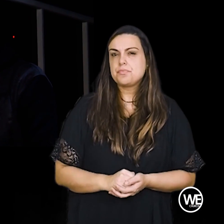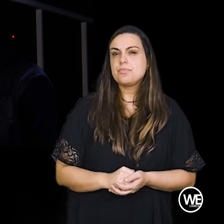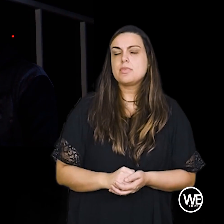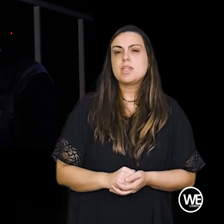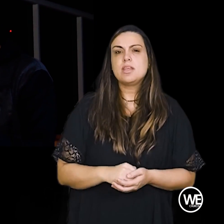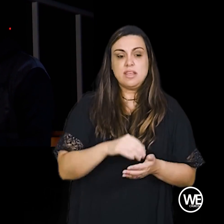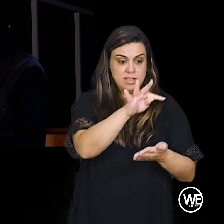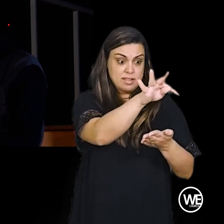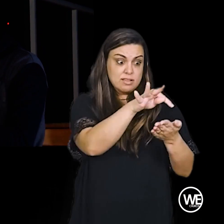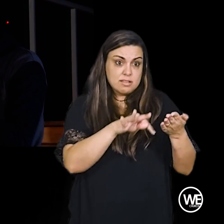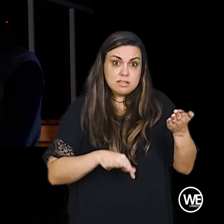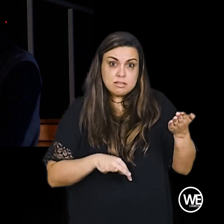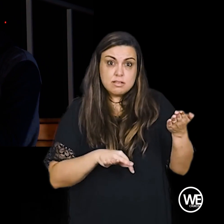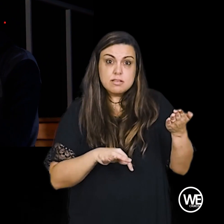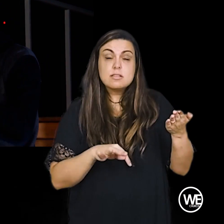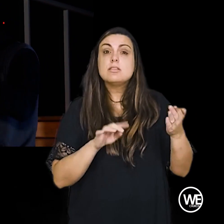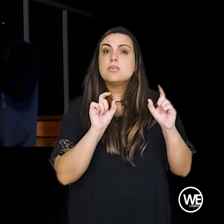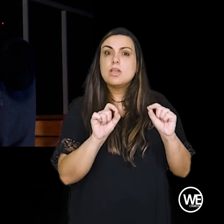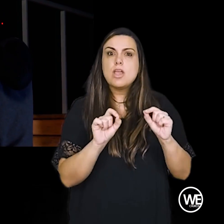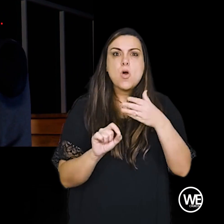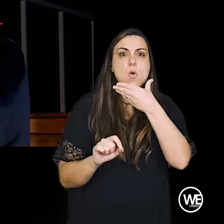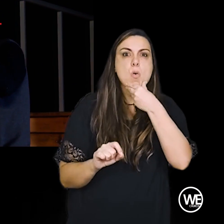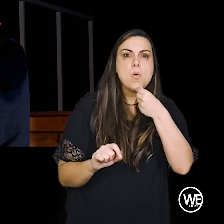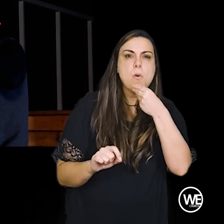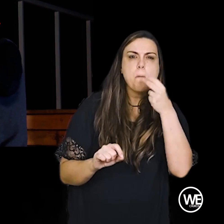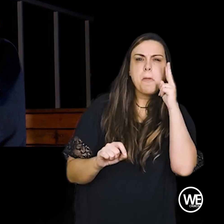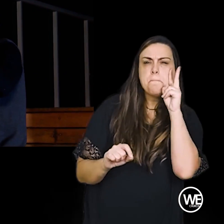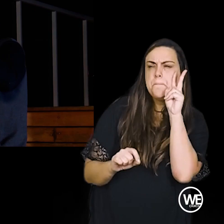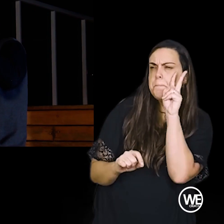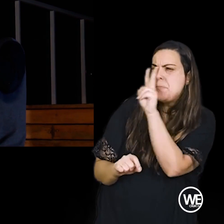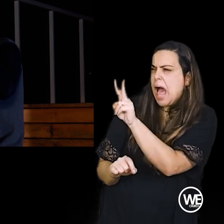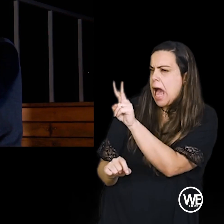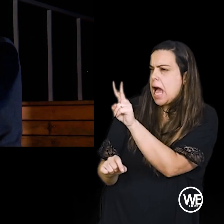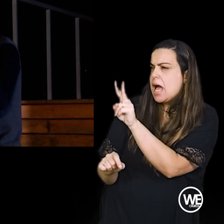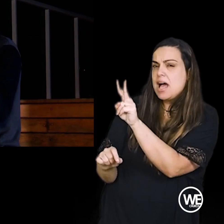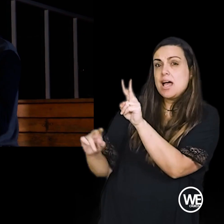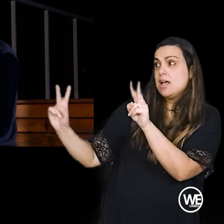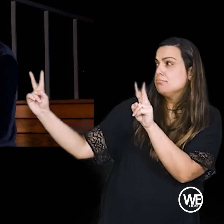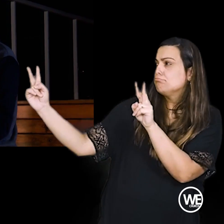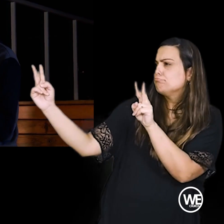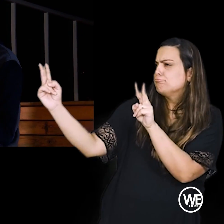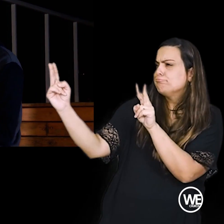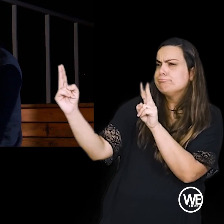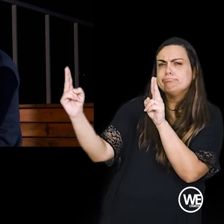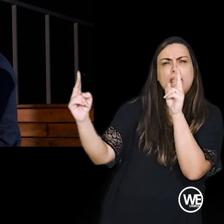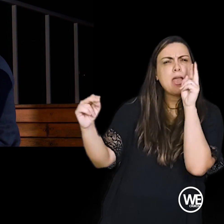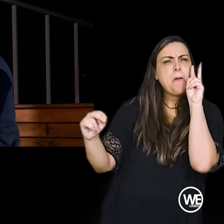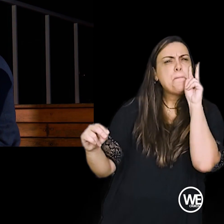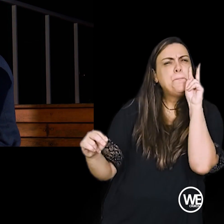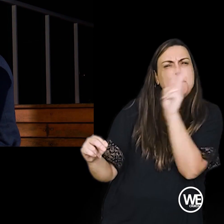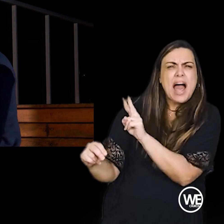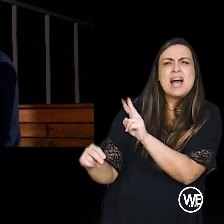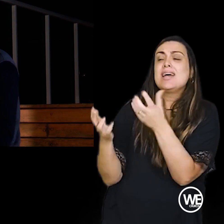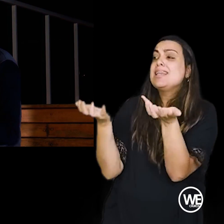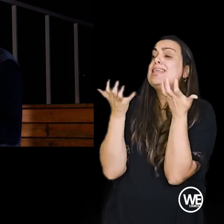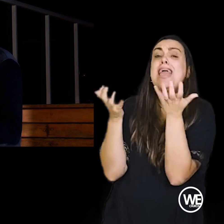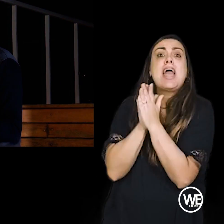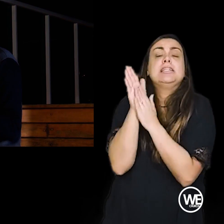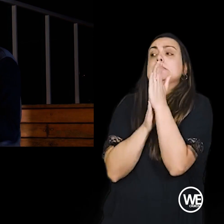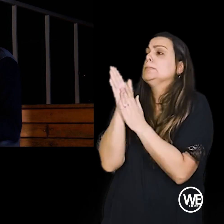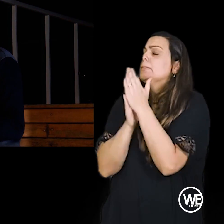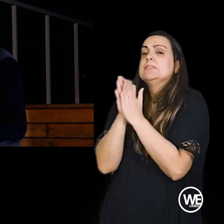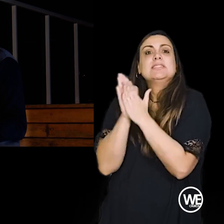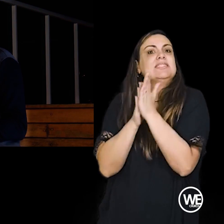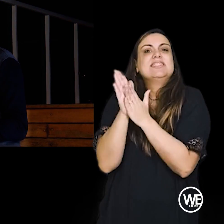Olhando para o texto, a gente vai perceber que o homem fixou os olhos em Pedro e em João na expectativa de receber algo muito